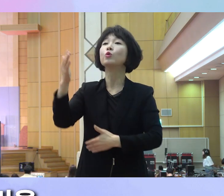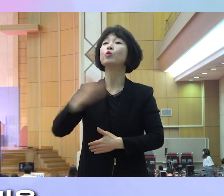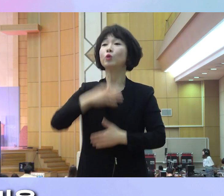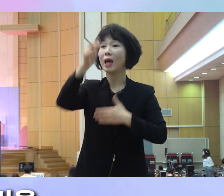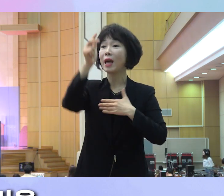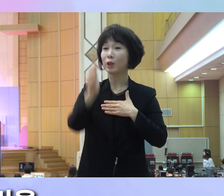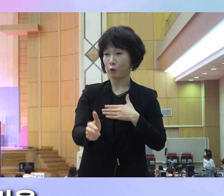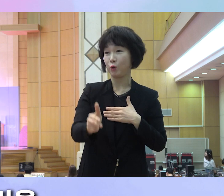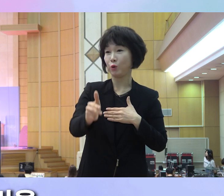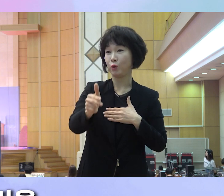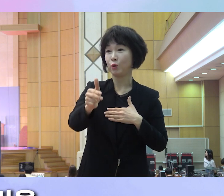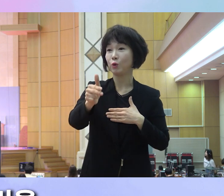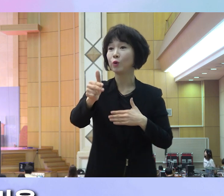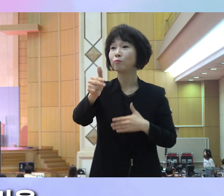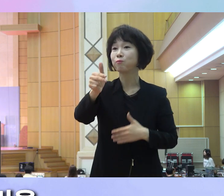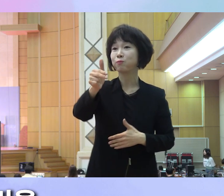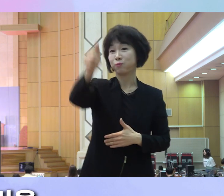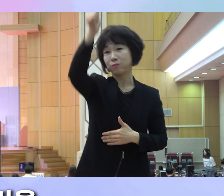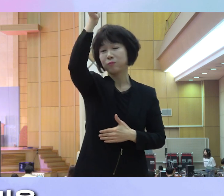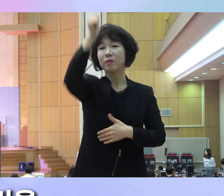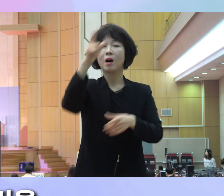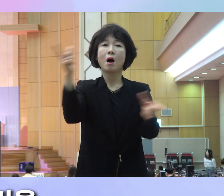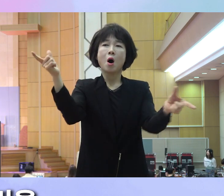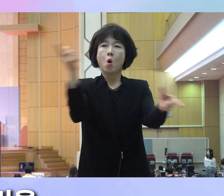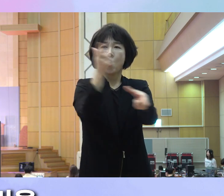예수 내 주